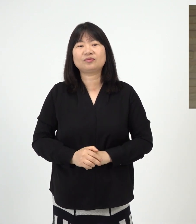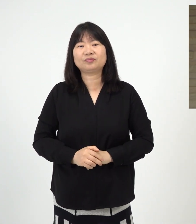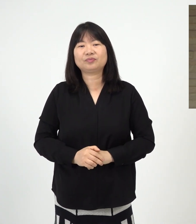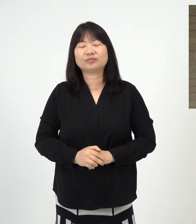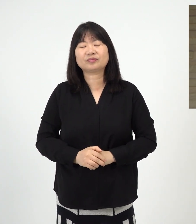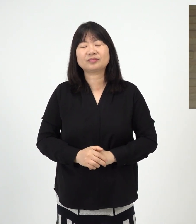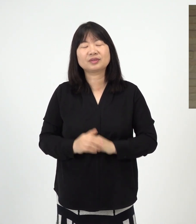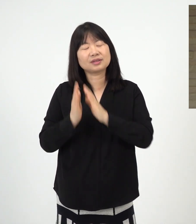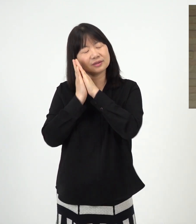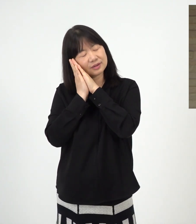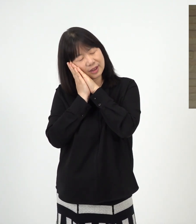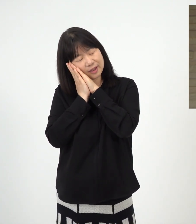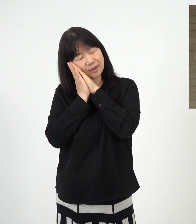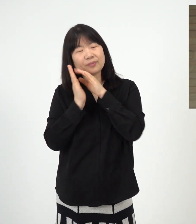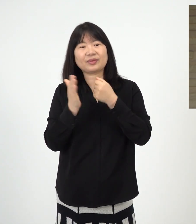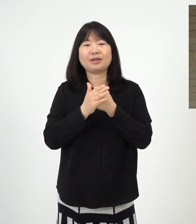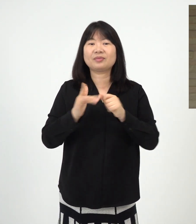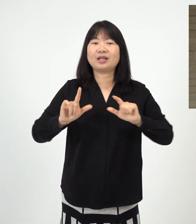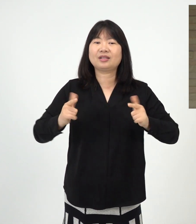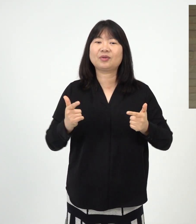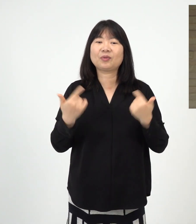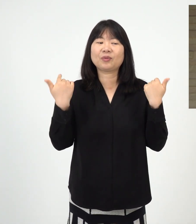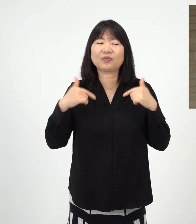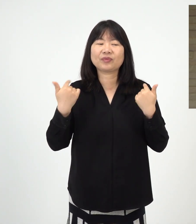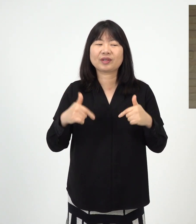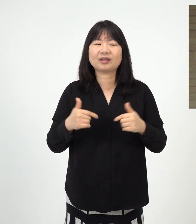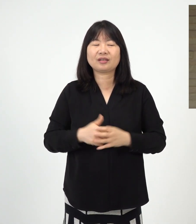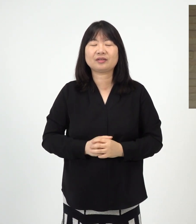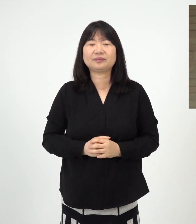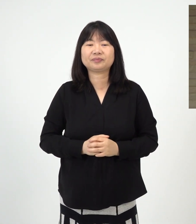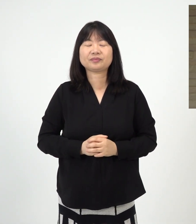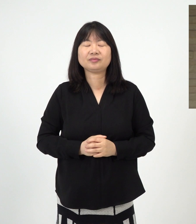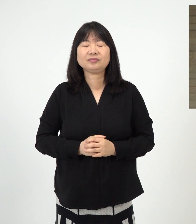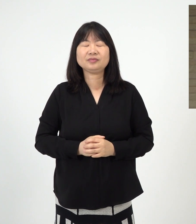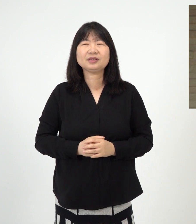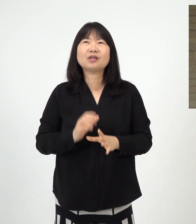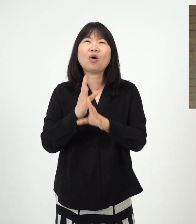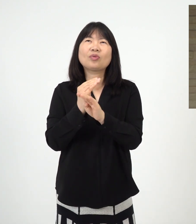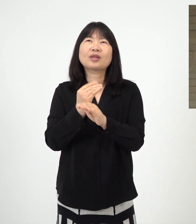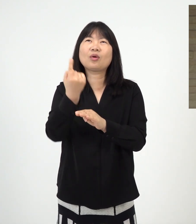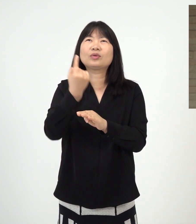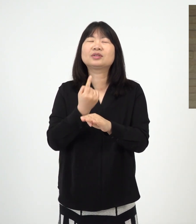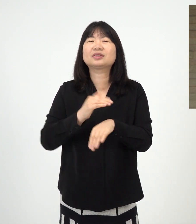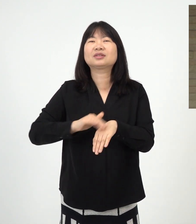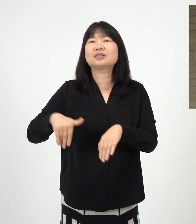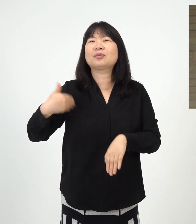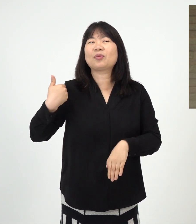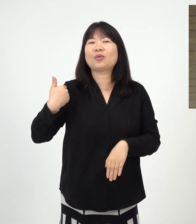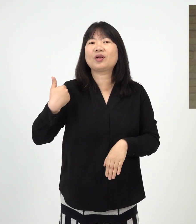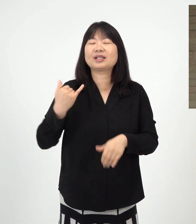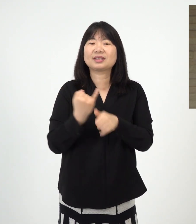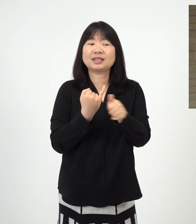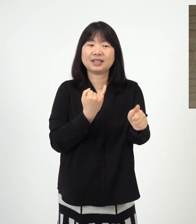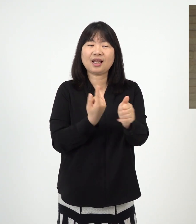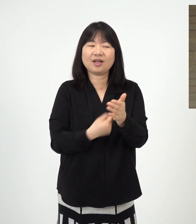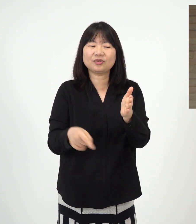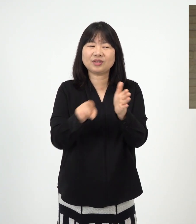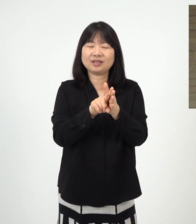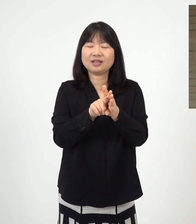물리적인 잠을 얘기하는 게 아니라 늘 언제 오실지 모르는 그 신랑을